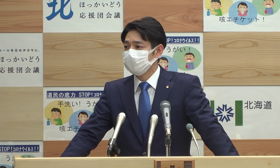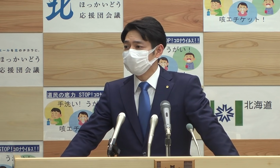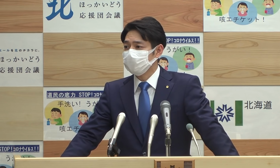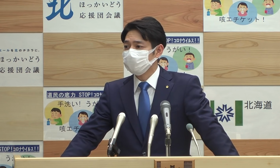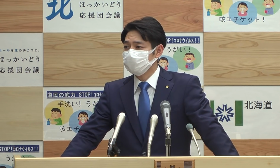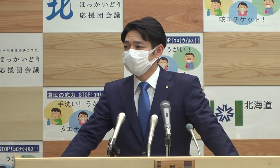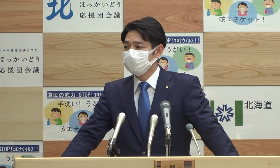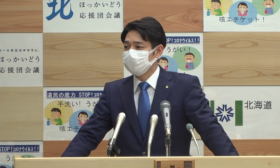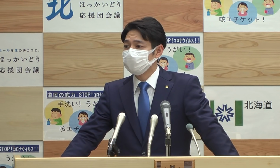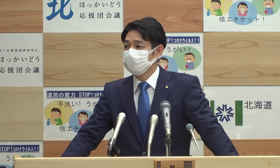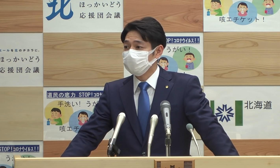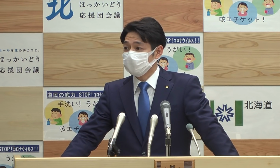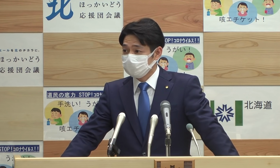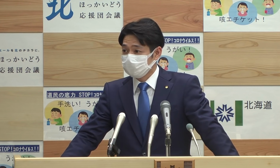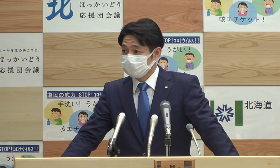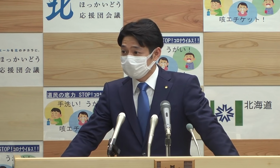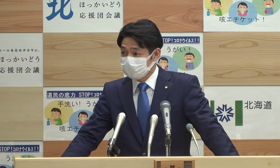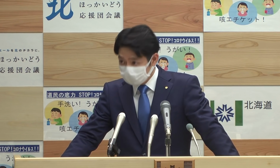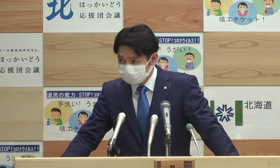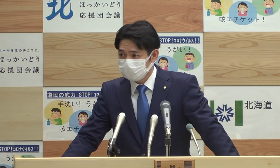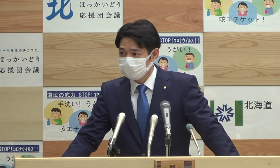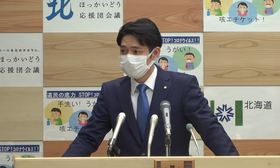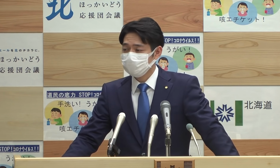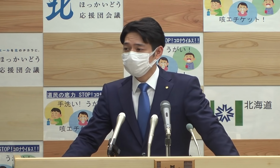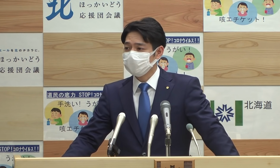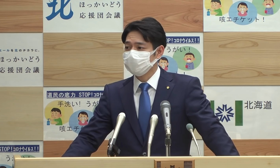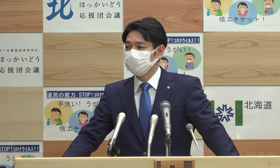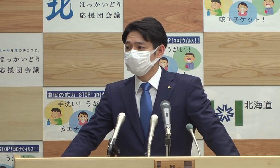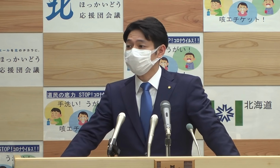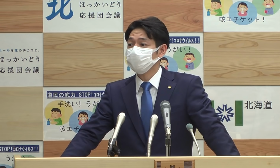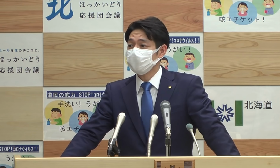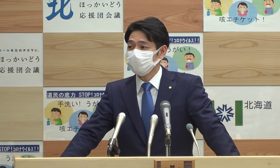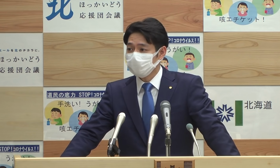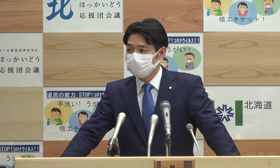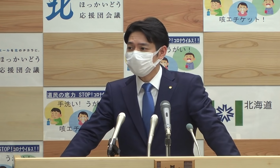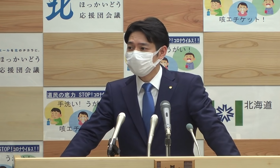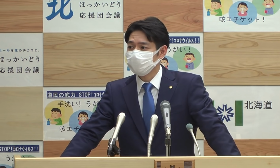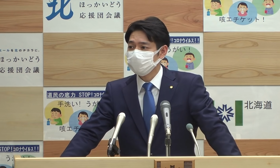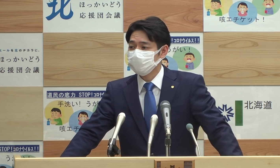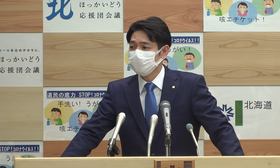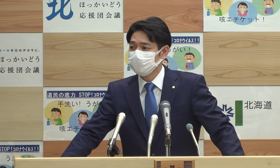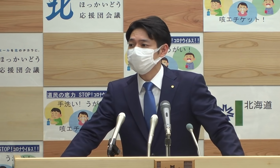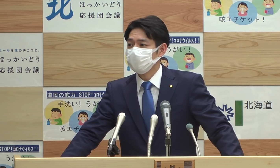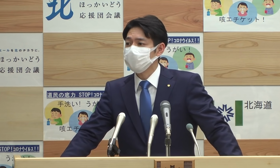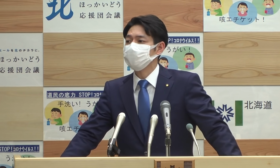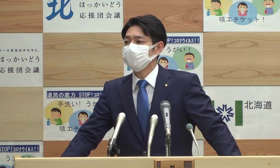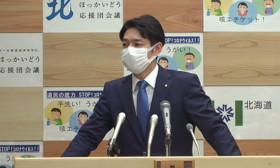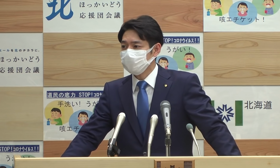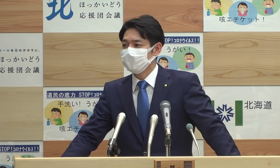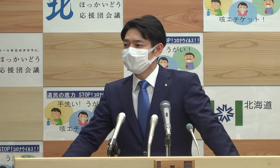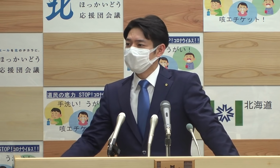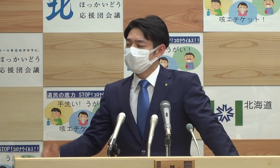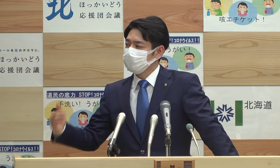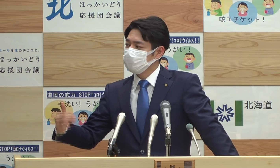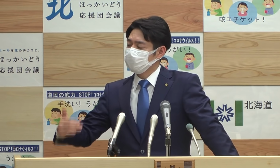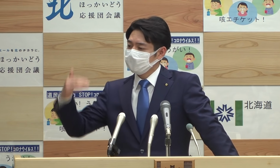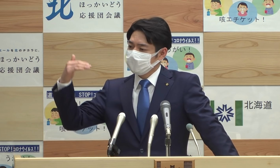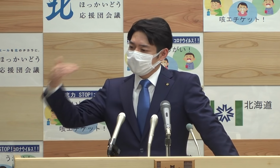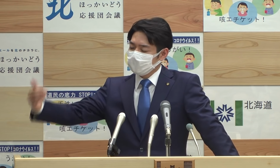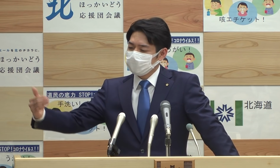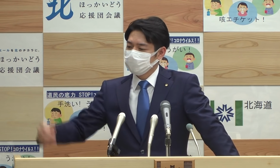で各県とかに行ってですね、集団感染の状況などの国の専門家チームが動いてますけども、あ